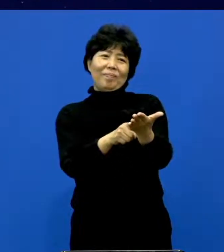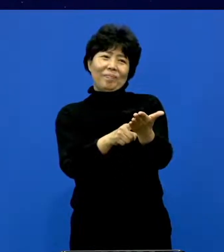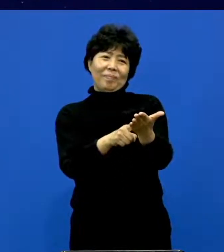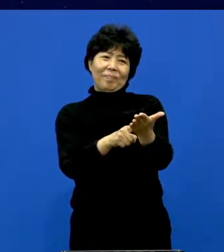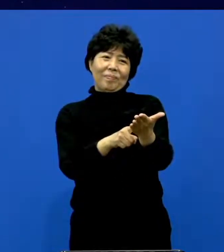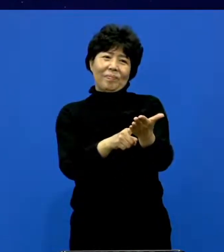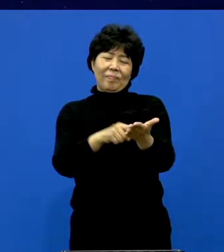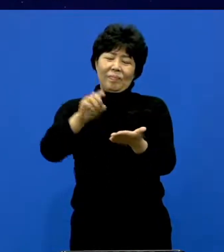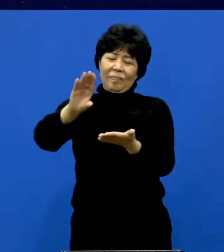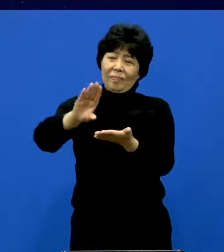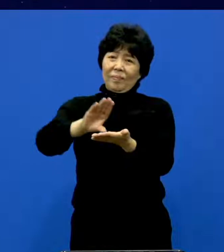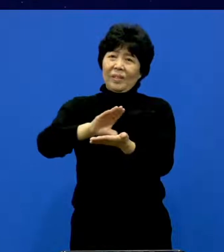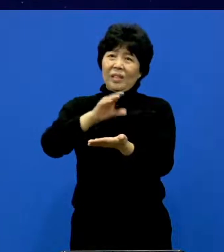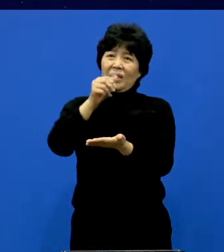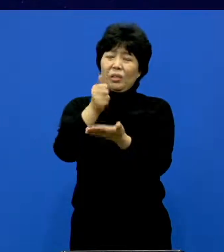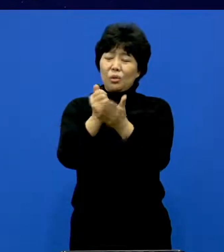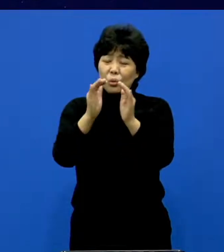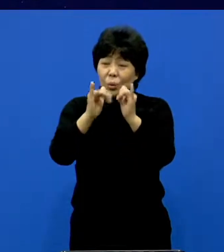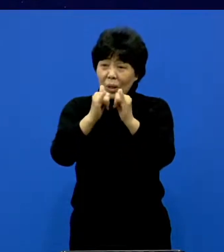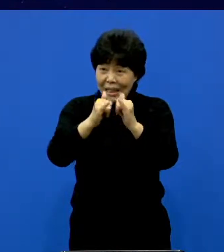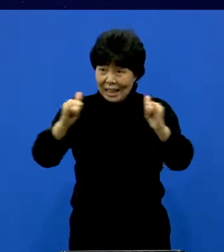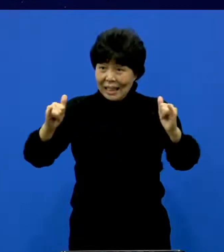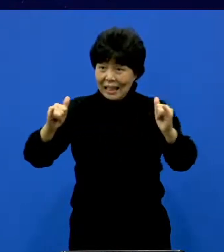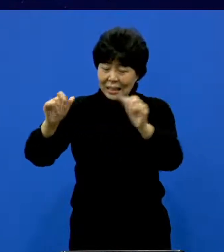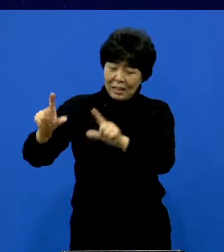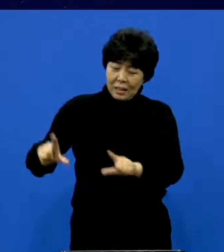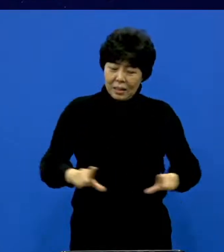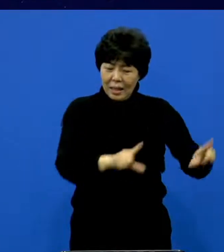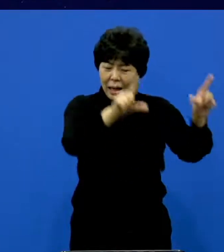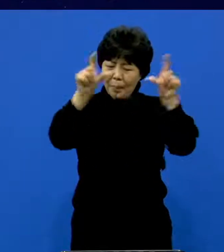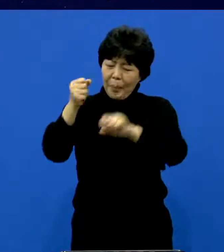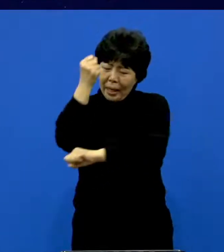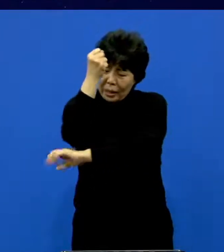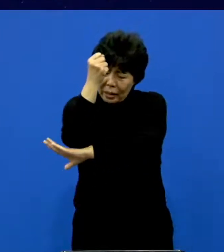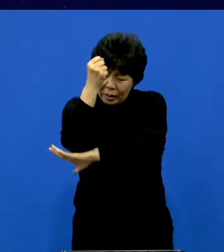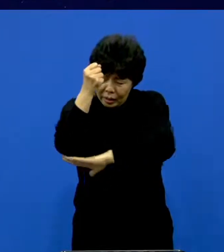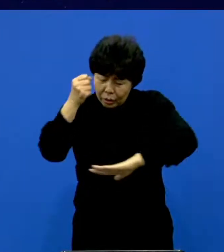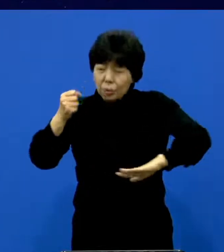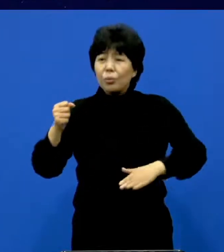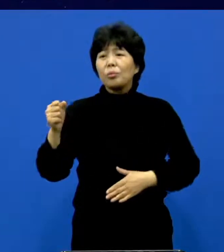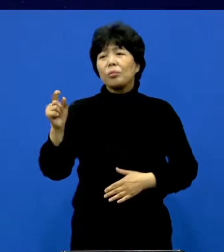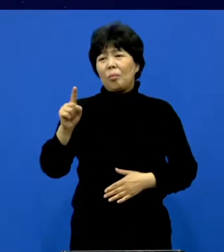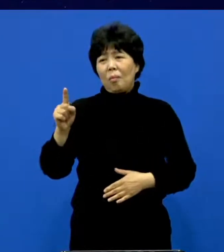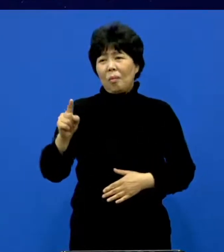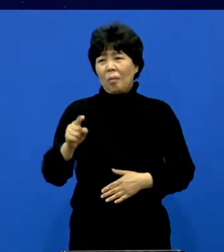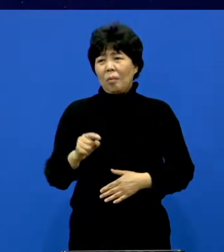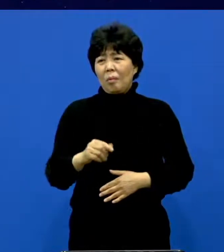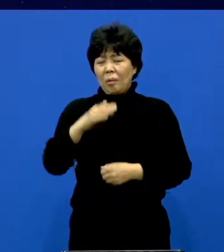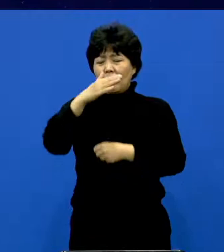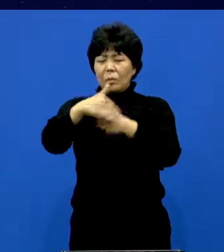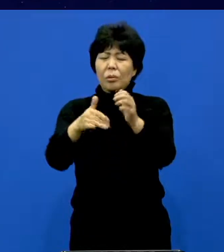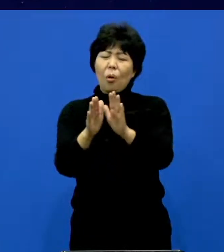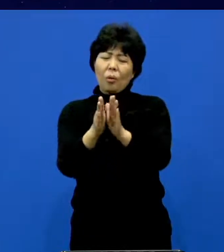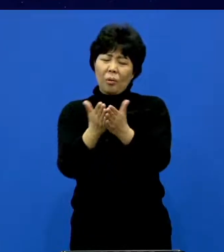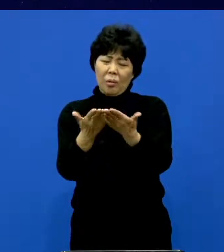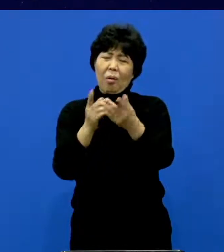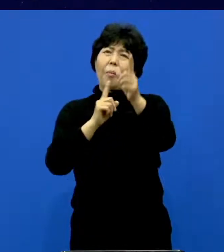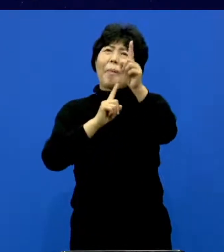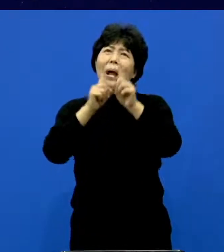그리스도의 삶의 기준은 그리스도예요. 상대가 나에게 욕을 했다고 나도 욕을 되돌려 준다면 그것은 기준이 전혀 없는